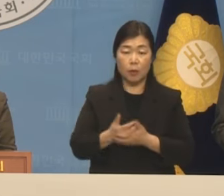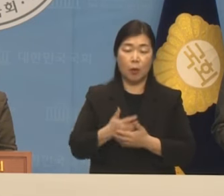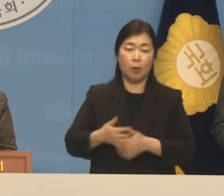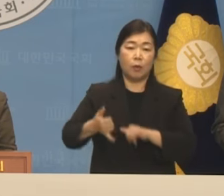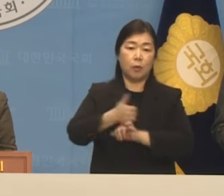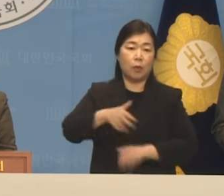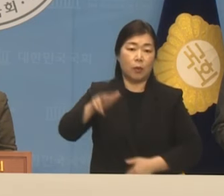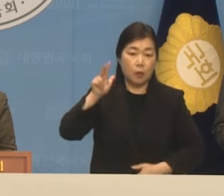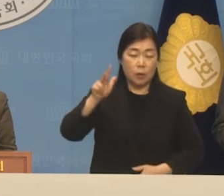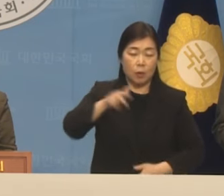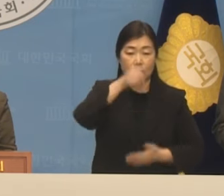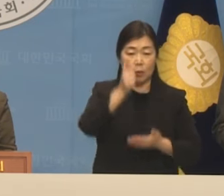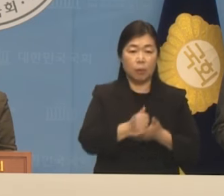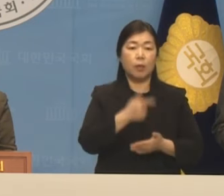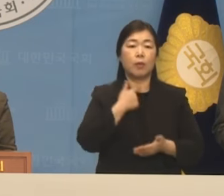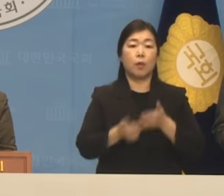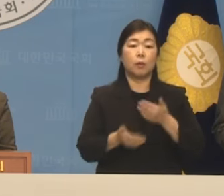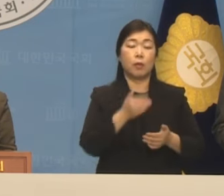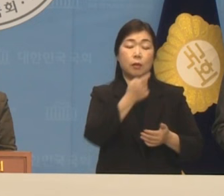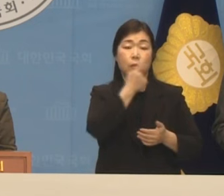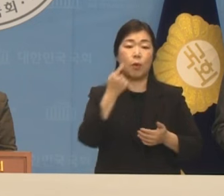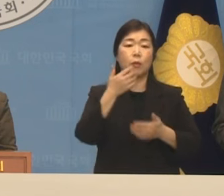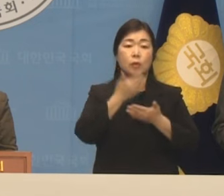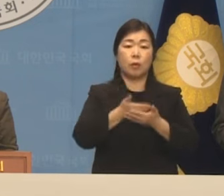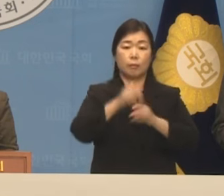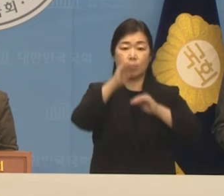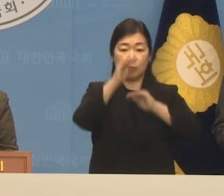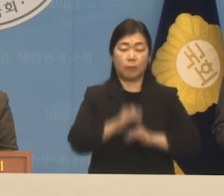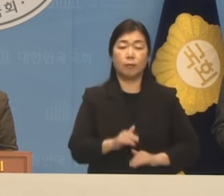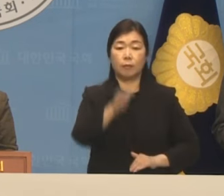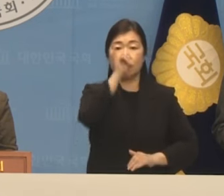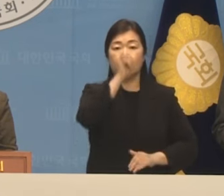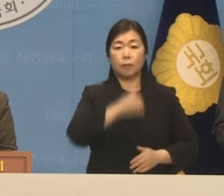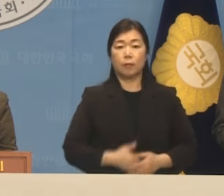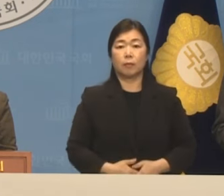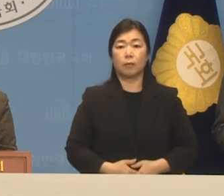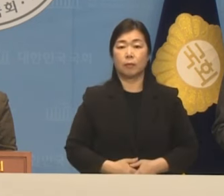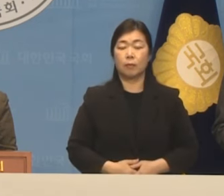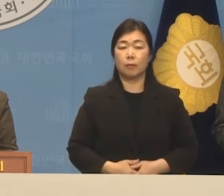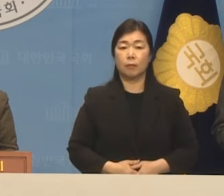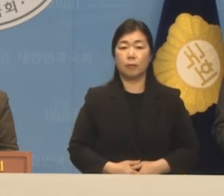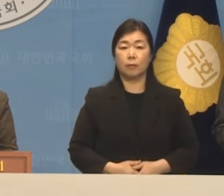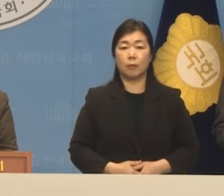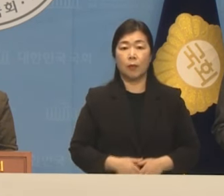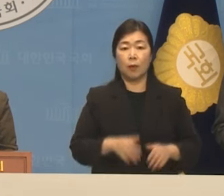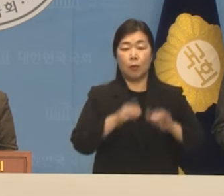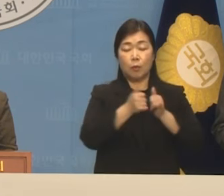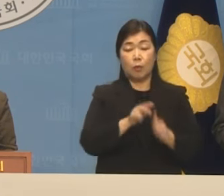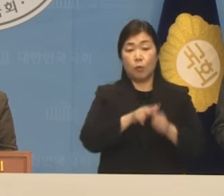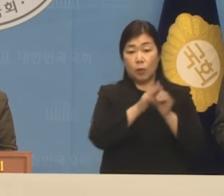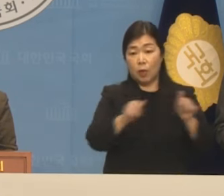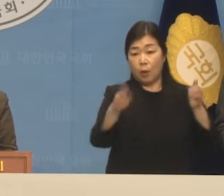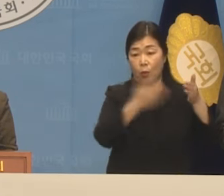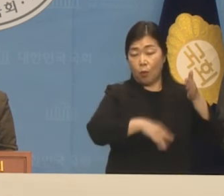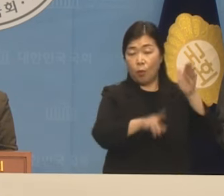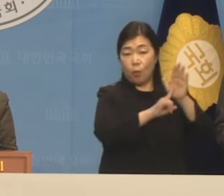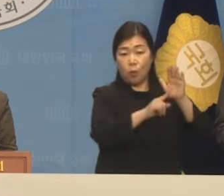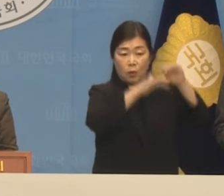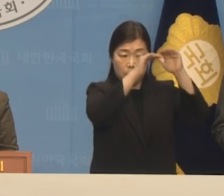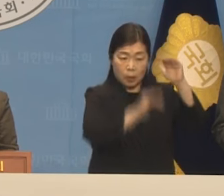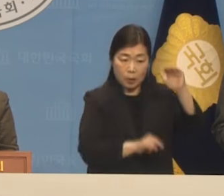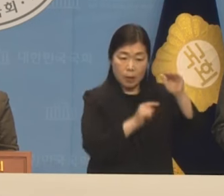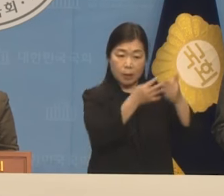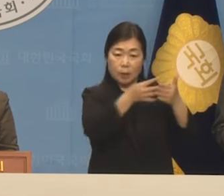서약서, 범죄 경력 증명서 등이다. 국민후보 공모에 관한 자세한 안내와 응모